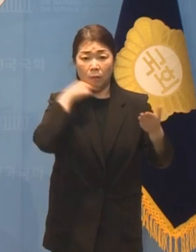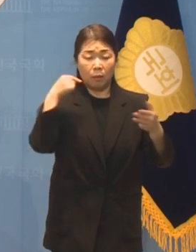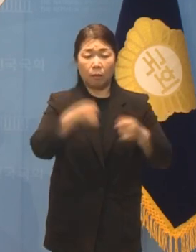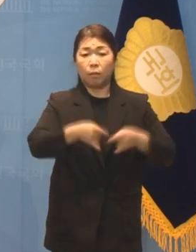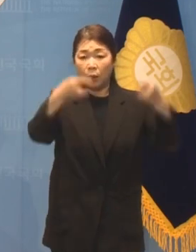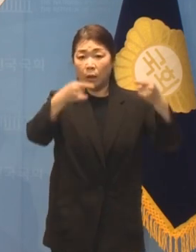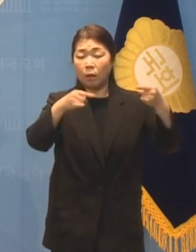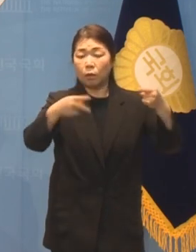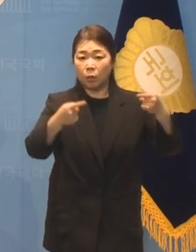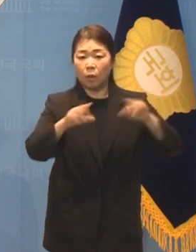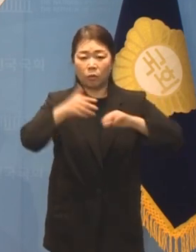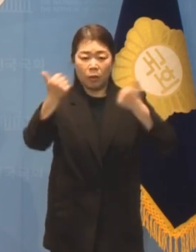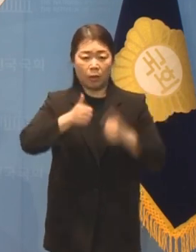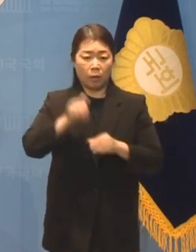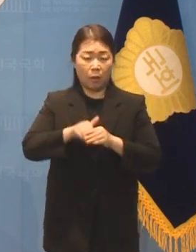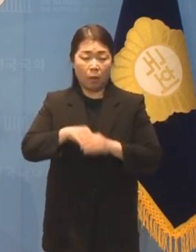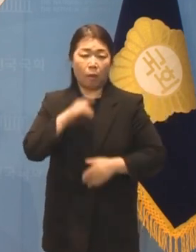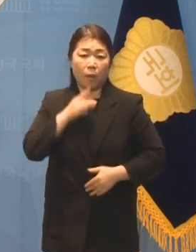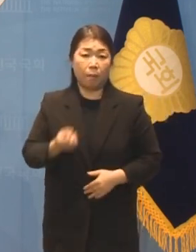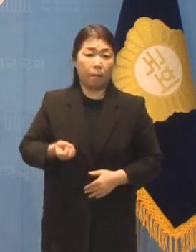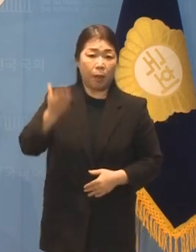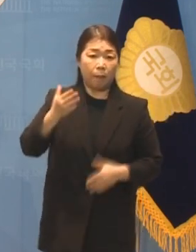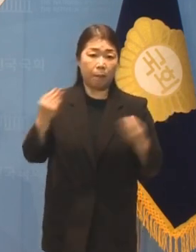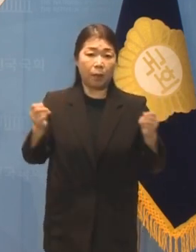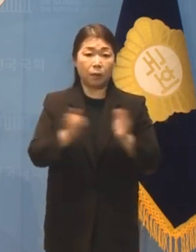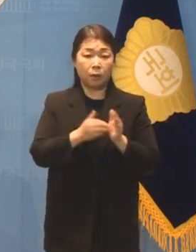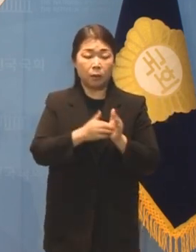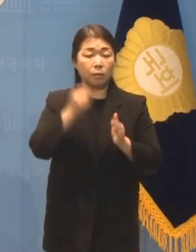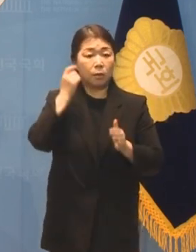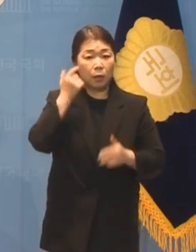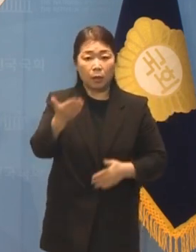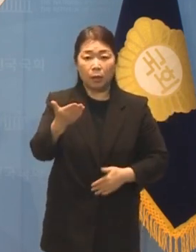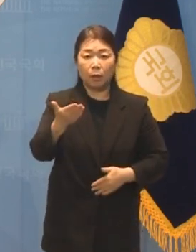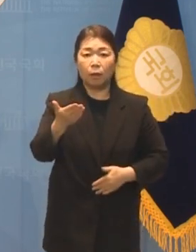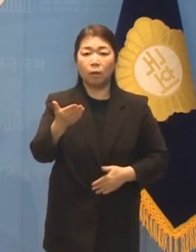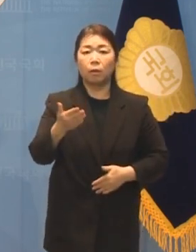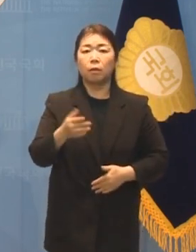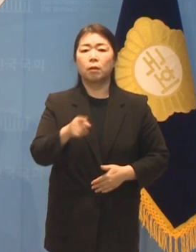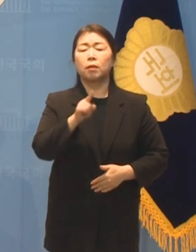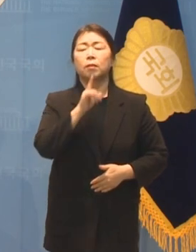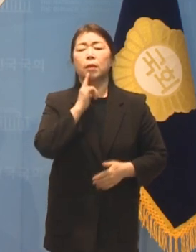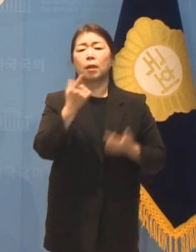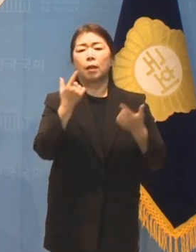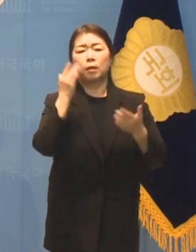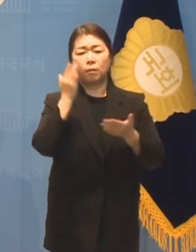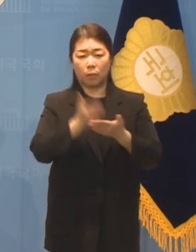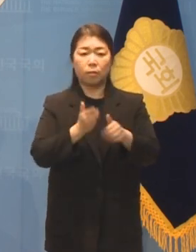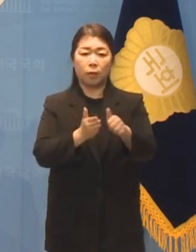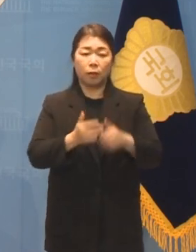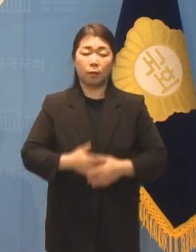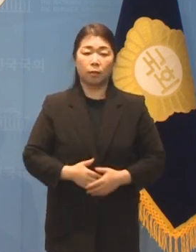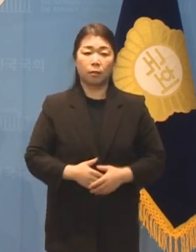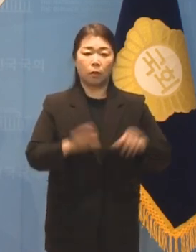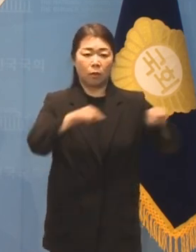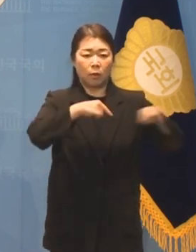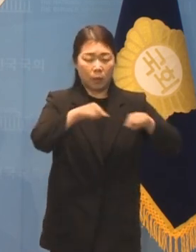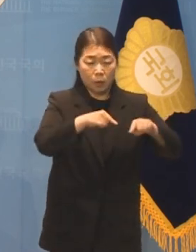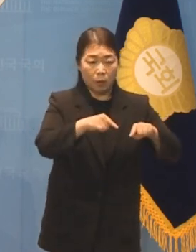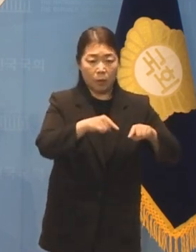된다는 무책임한 발상으로 국정을 운영하지 마십시오. 국가 재정과 세제